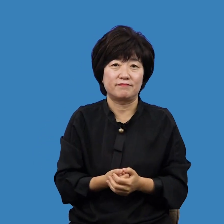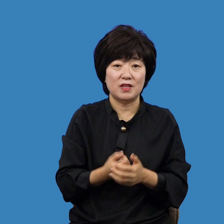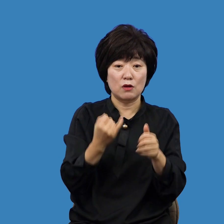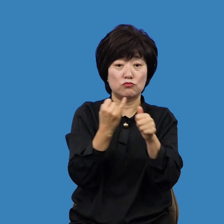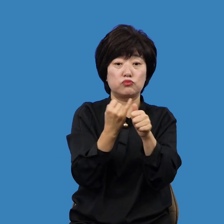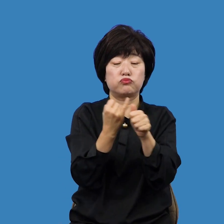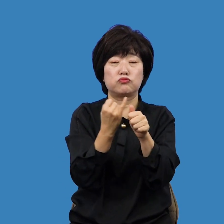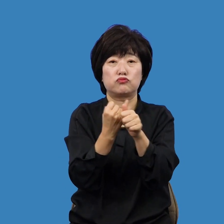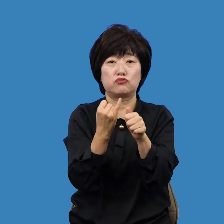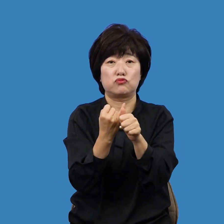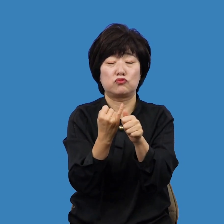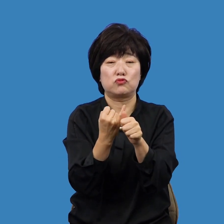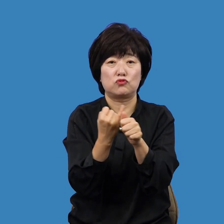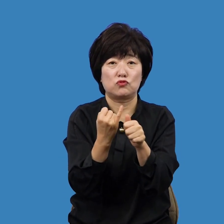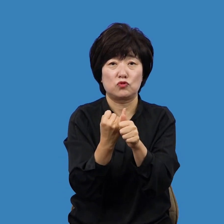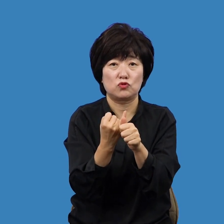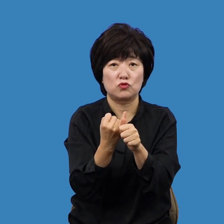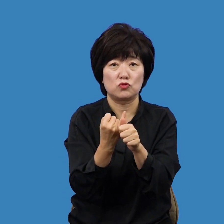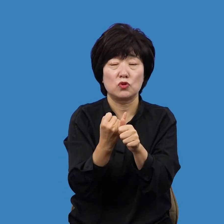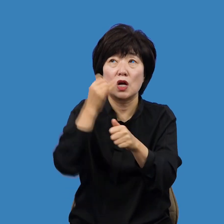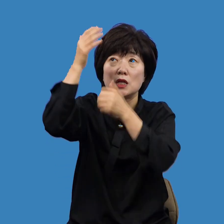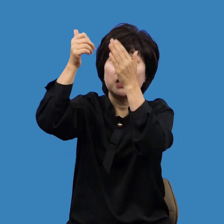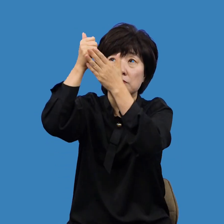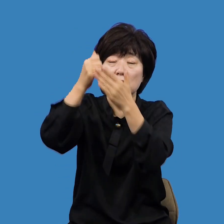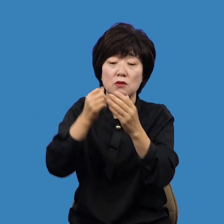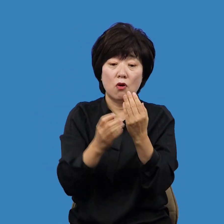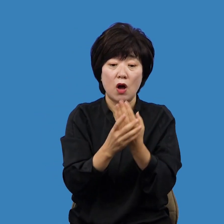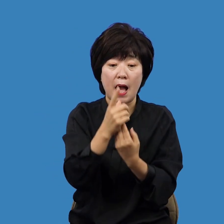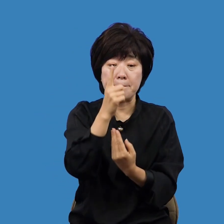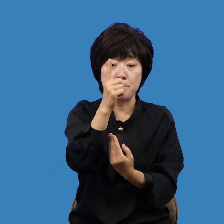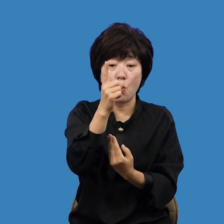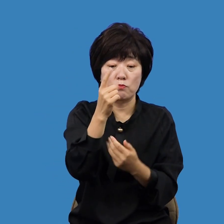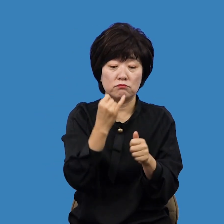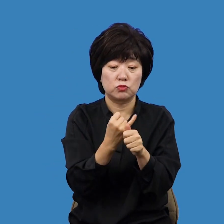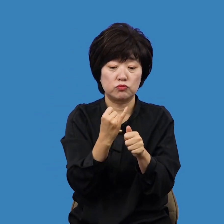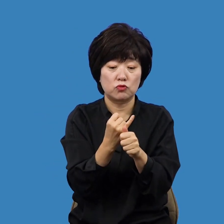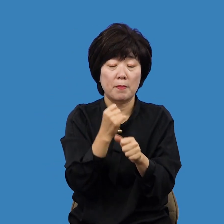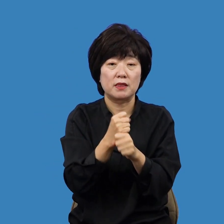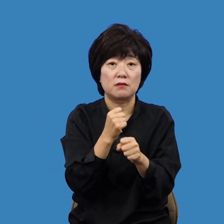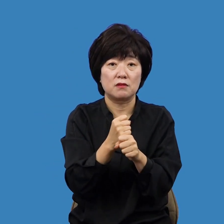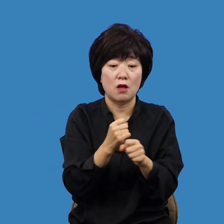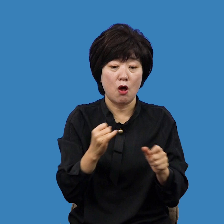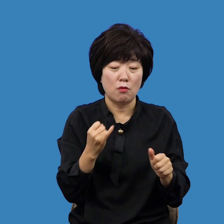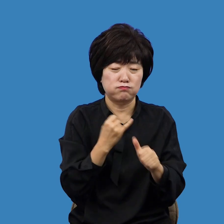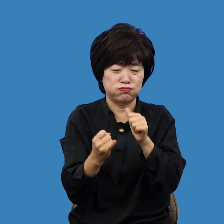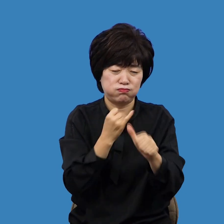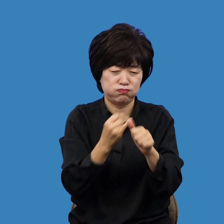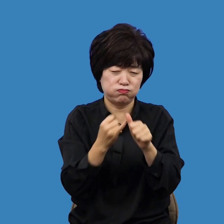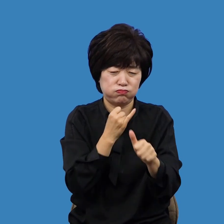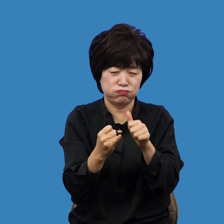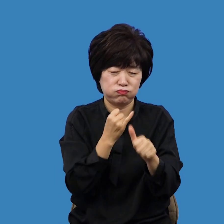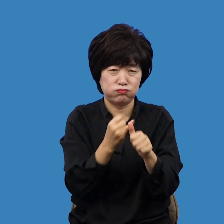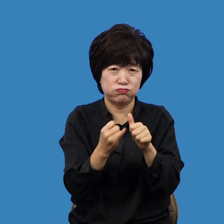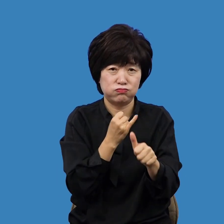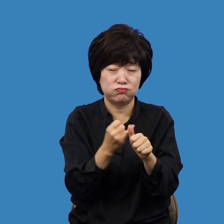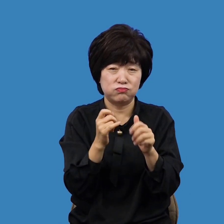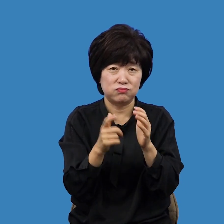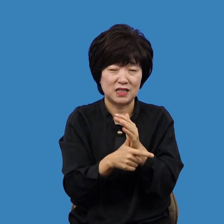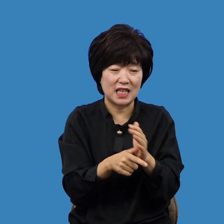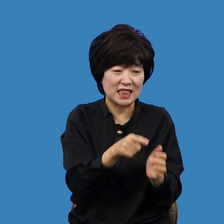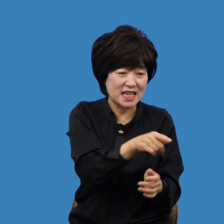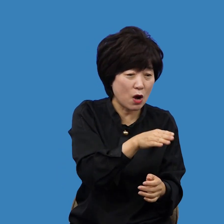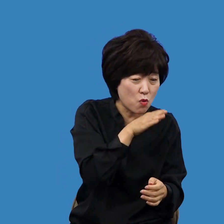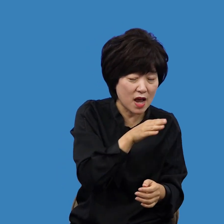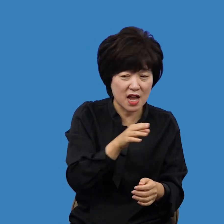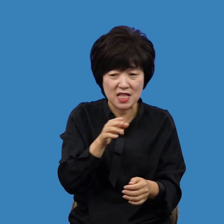부부관계가 여러분 그렇잖아요. 하나님께서 부부를 한 몸으로 만드셨을 때 이 부부싸움 하다 보면 여러분 항상 싸우는 것이 네가